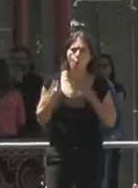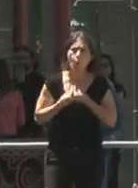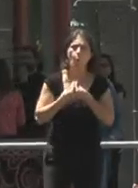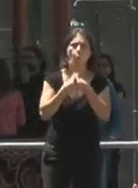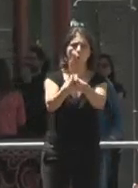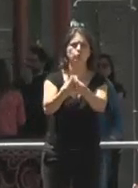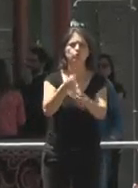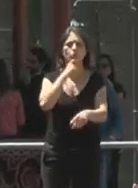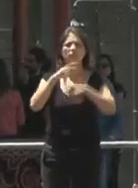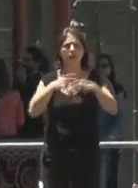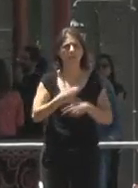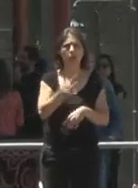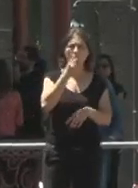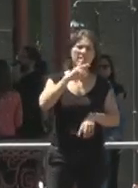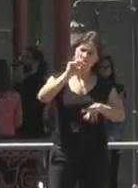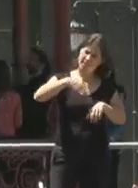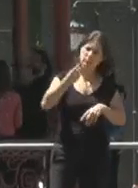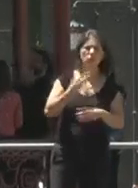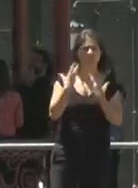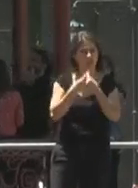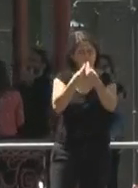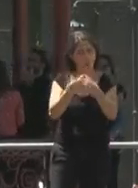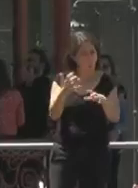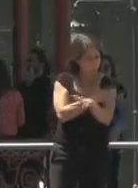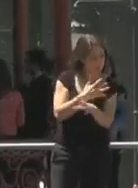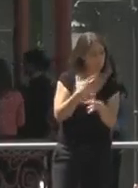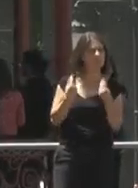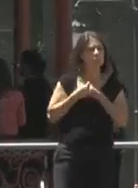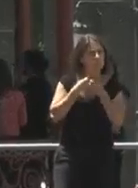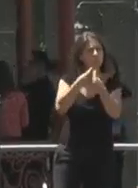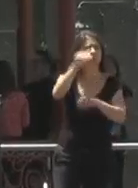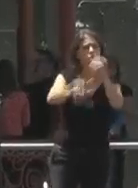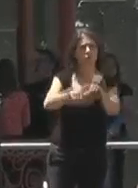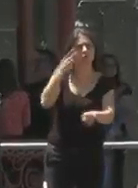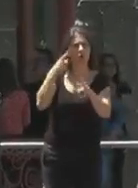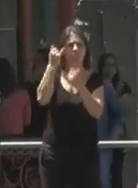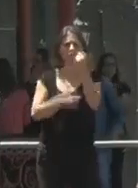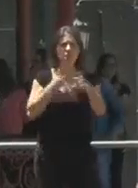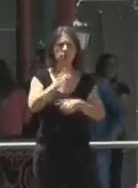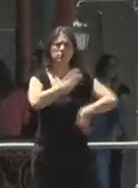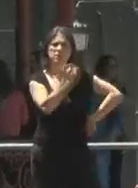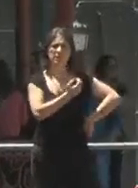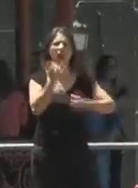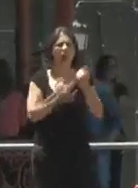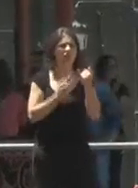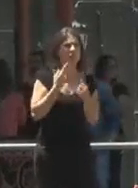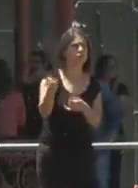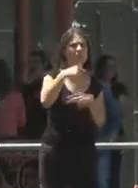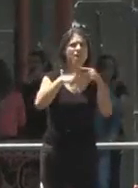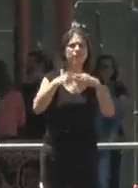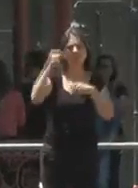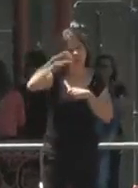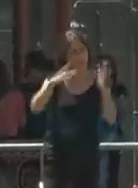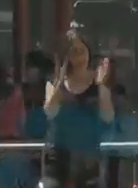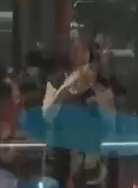juntos, después de comer, a votar juntos o antes de comer, a votar juntos, para que estas Navidades no falte ni uno solo de la familia en